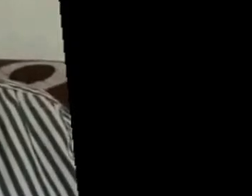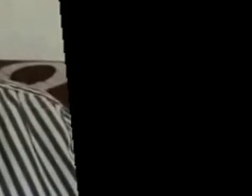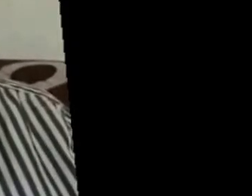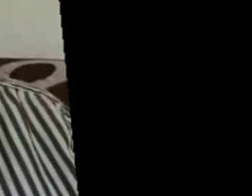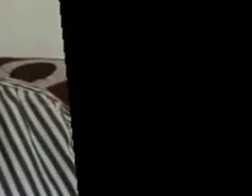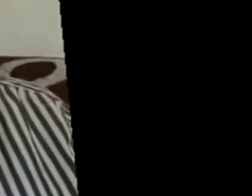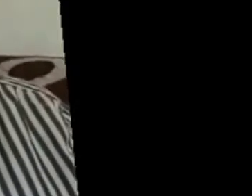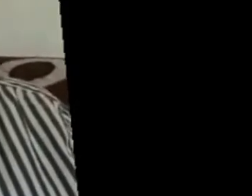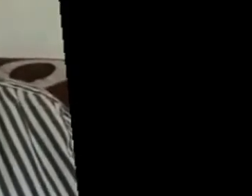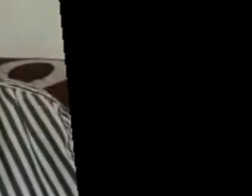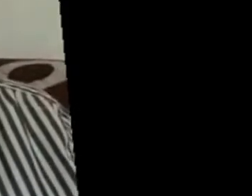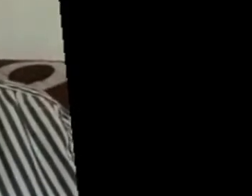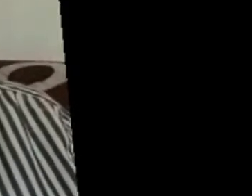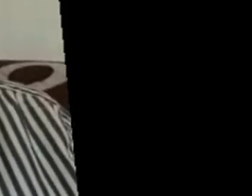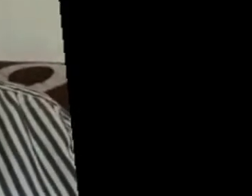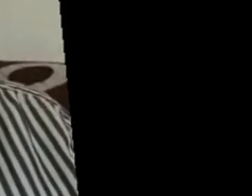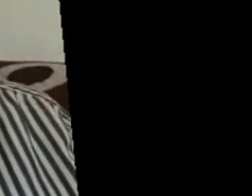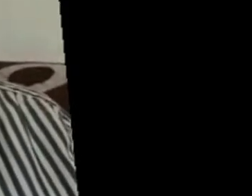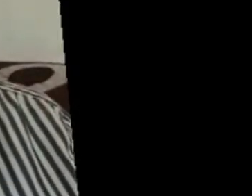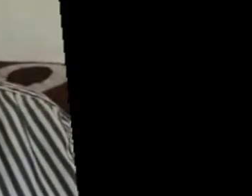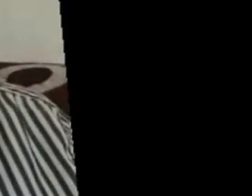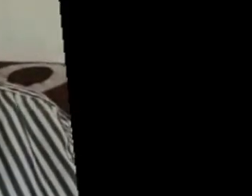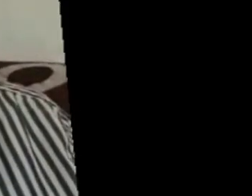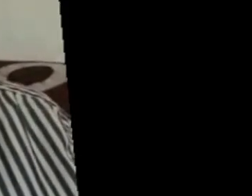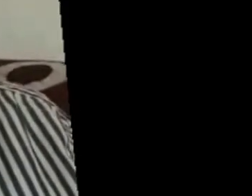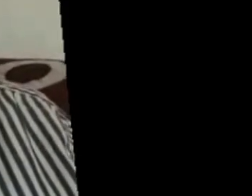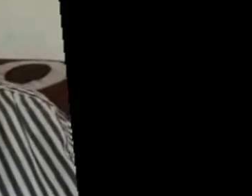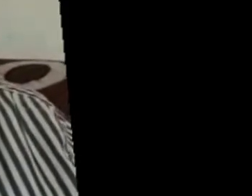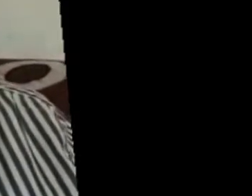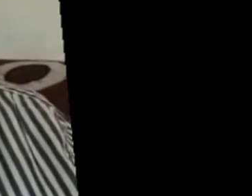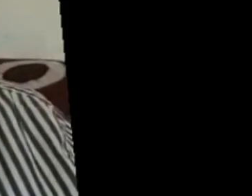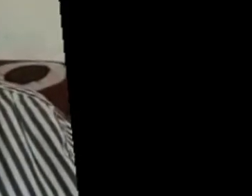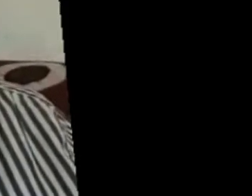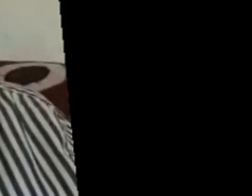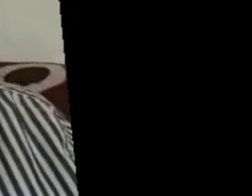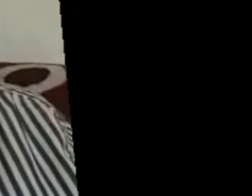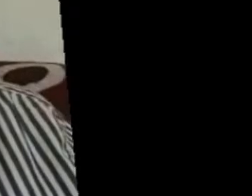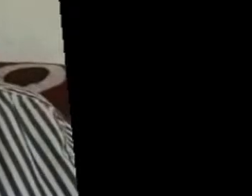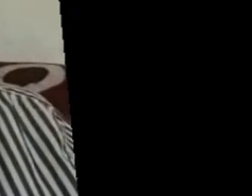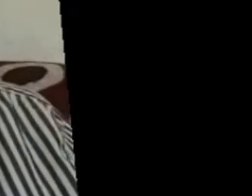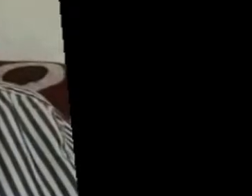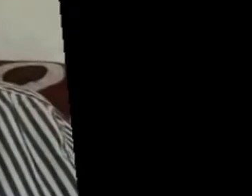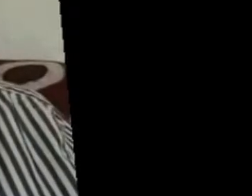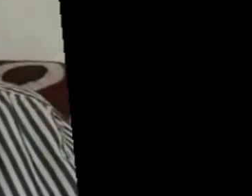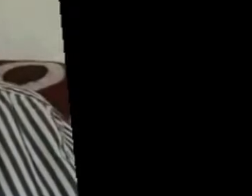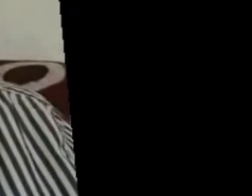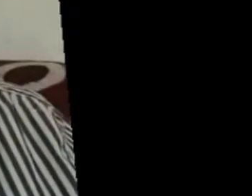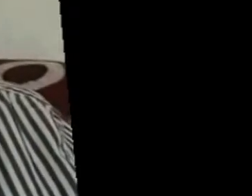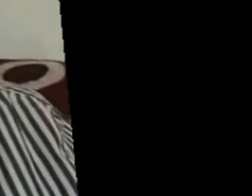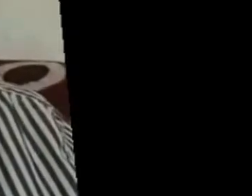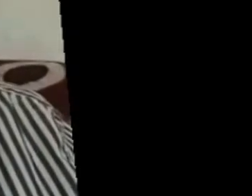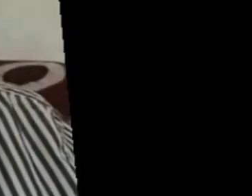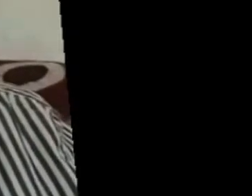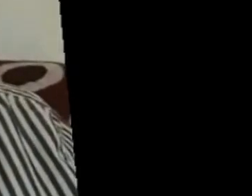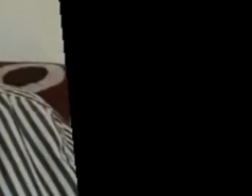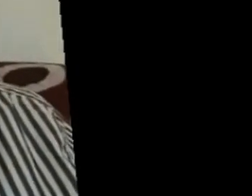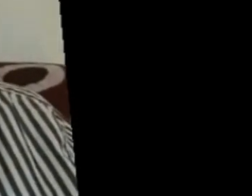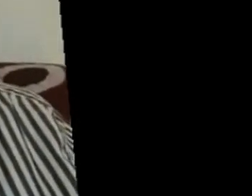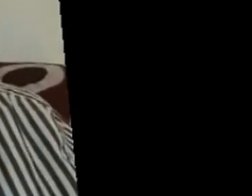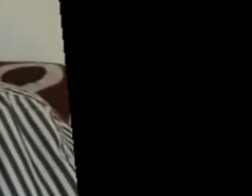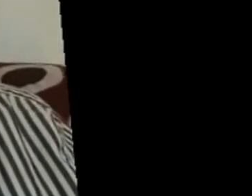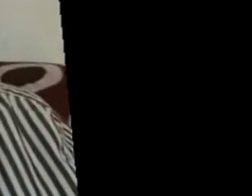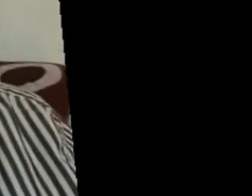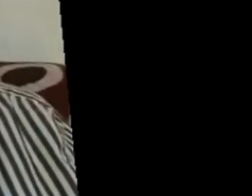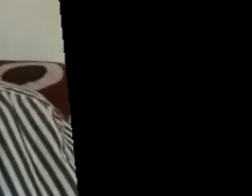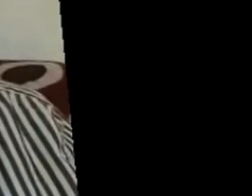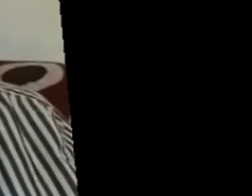para nós, pais, né? Eu tenho muito que agradecer, desde a direção, aos professores,